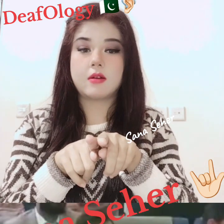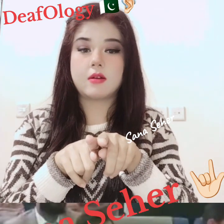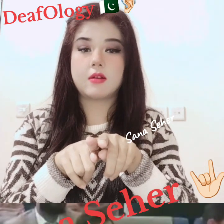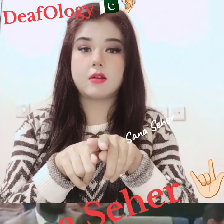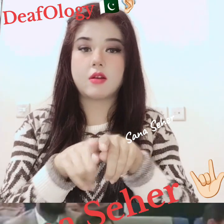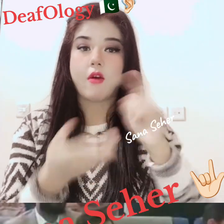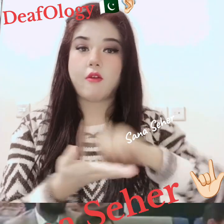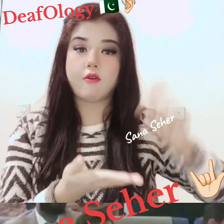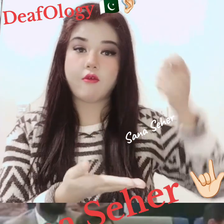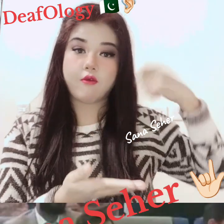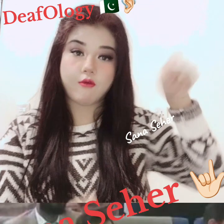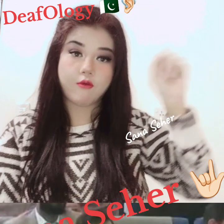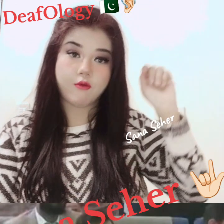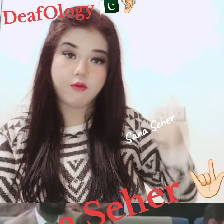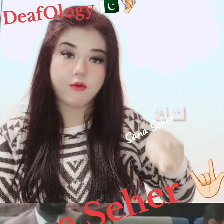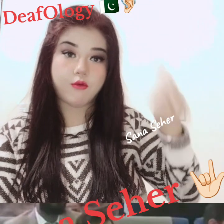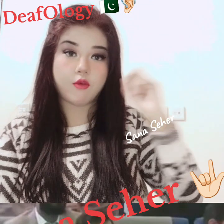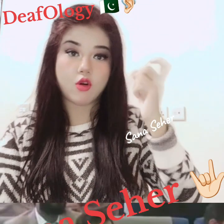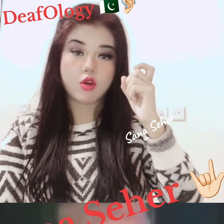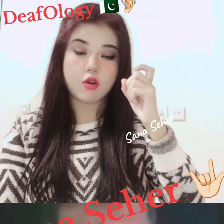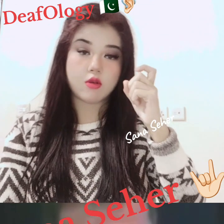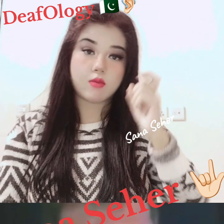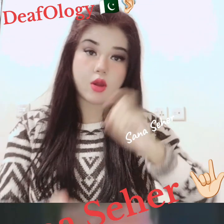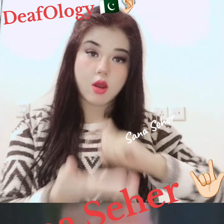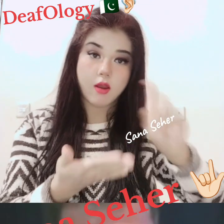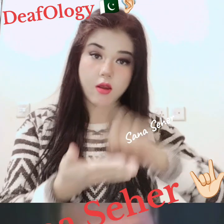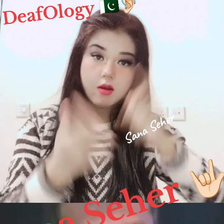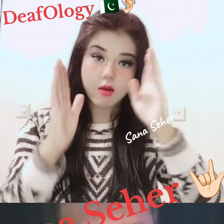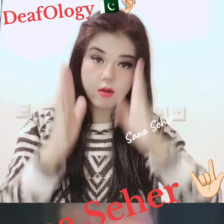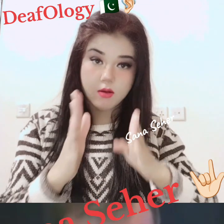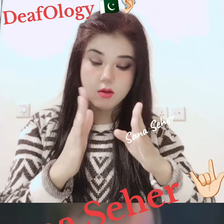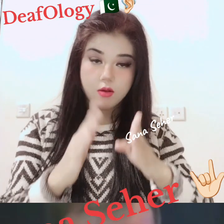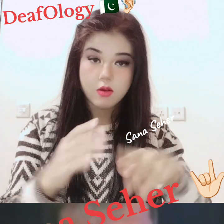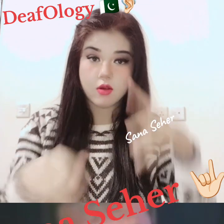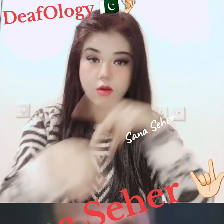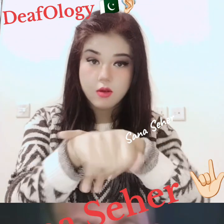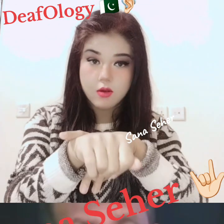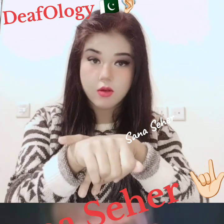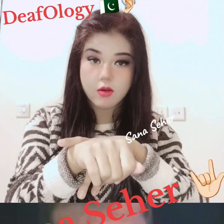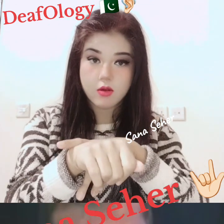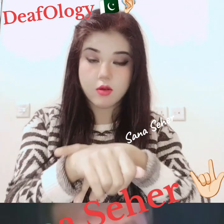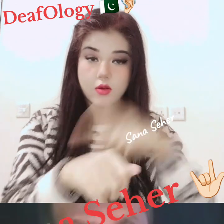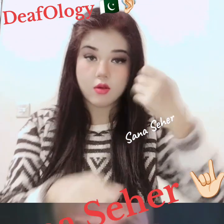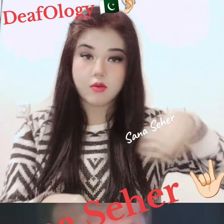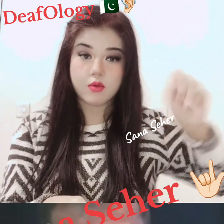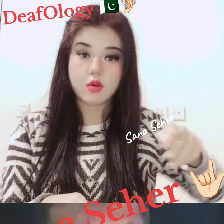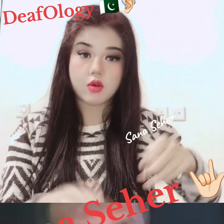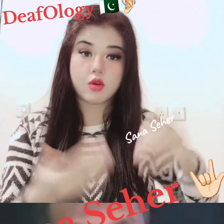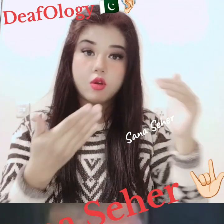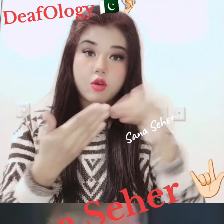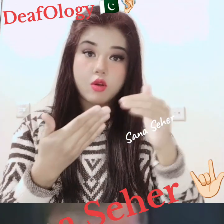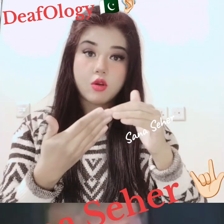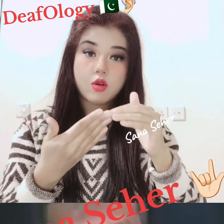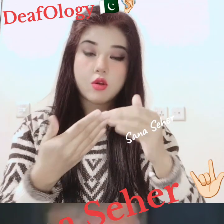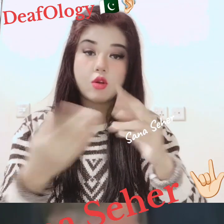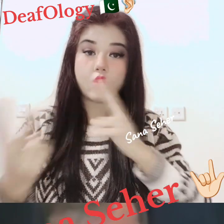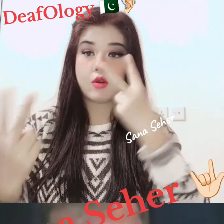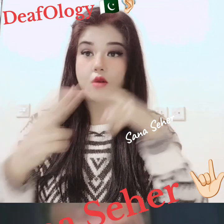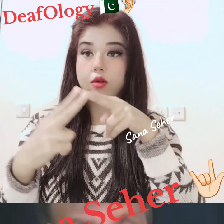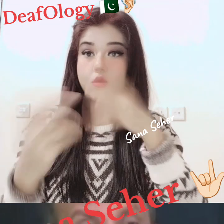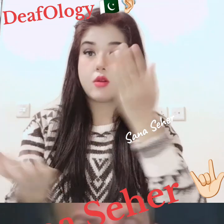कि फौज में किसी के खिलाफ अगर कानूनी कार्रवाई होती है, उसको प्रोसिक्यूशन को, डिफेंस को, विटनेसेस का, जिरा